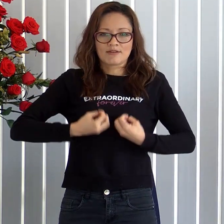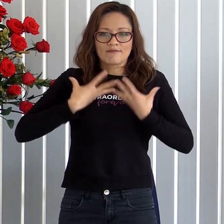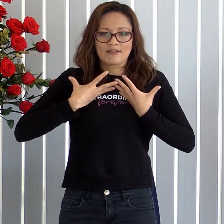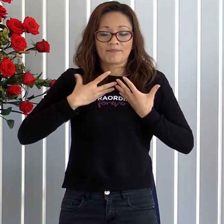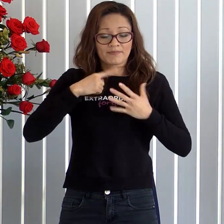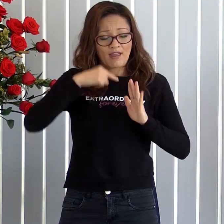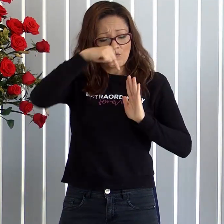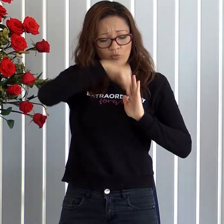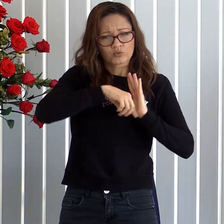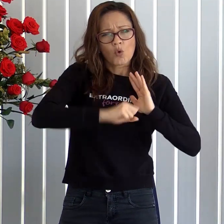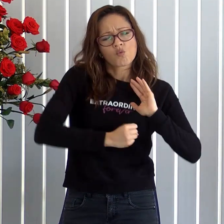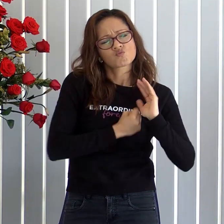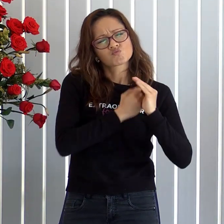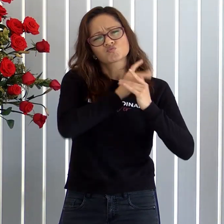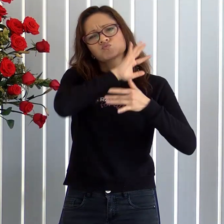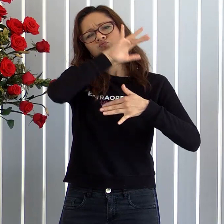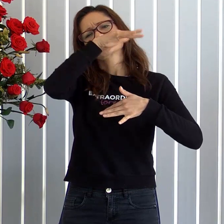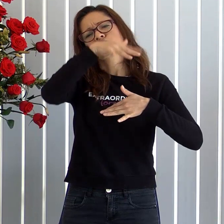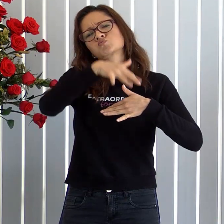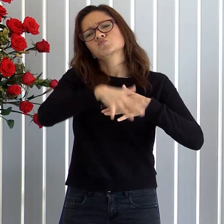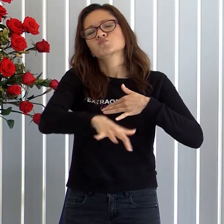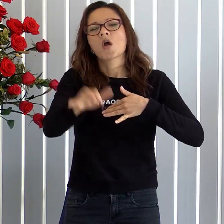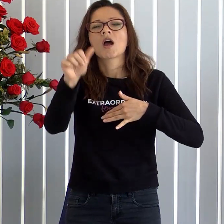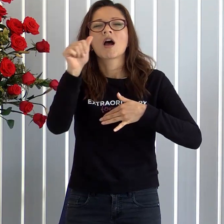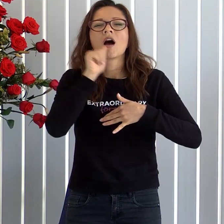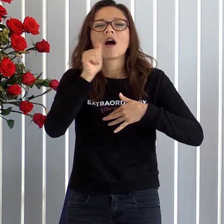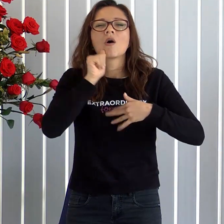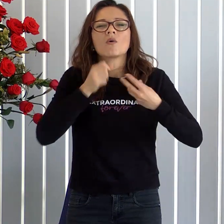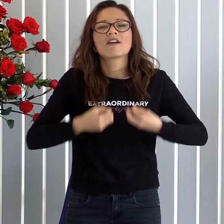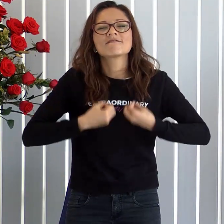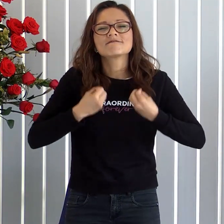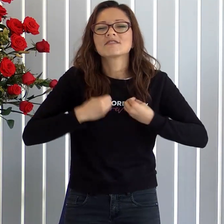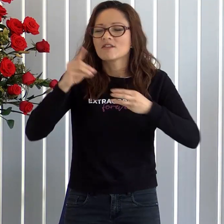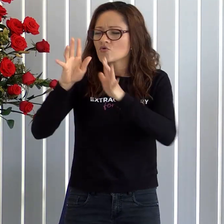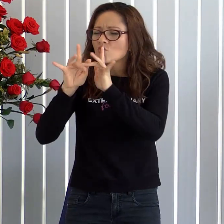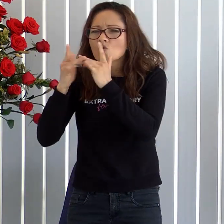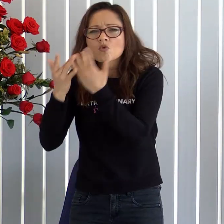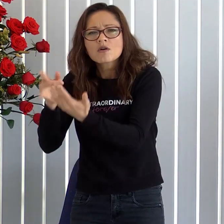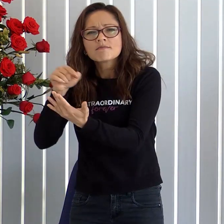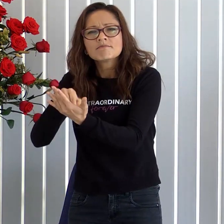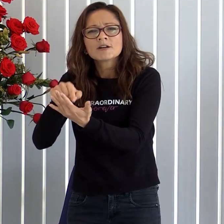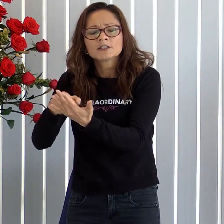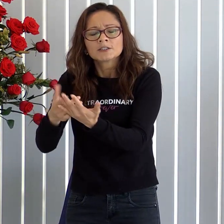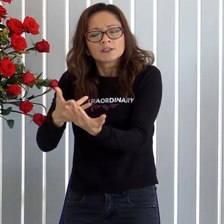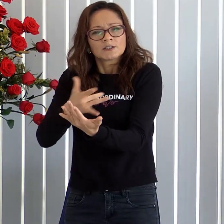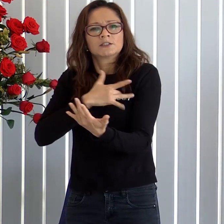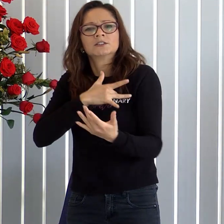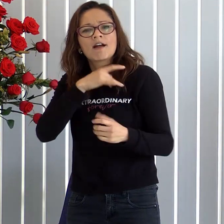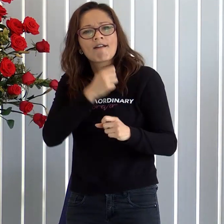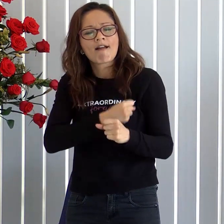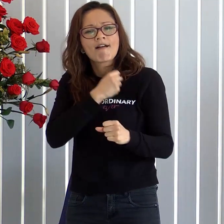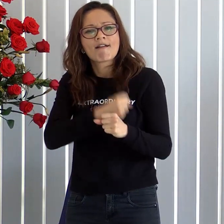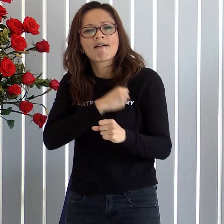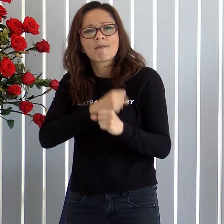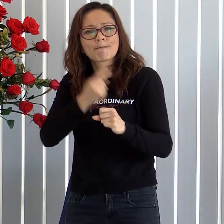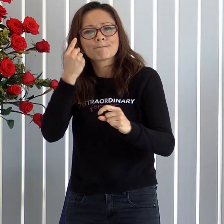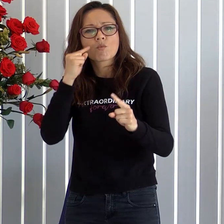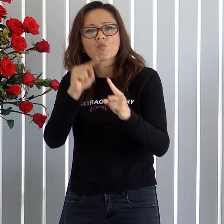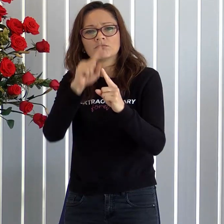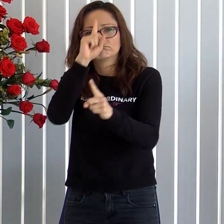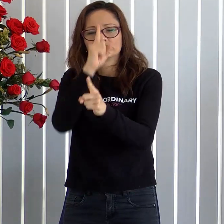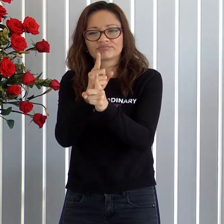interior corran los ríos de agua viva, que brote tu palabra, que sea tu palabra haciendo la labor para la cual tú la enviaste, Señor